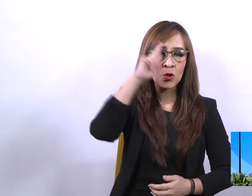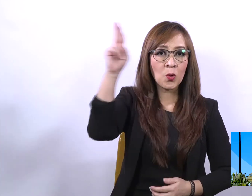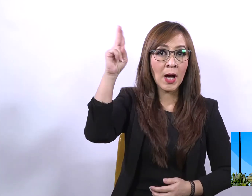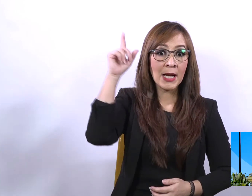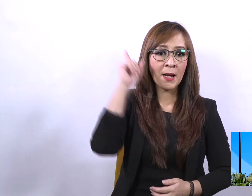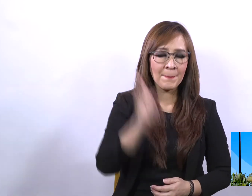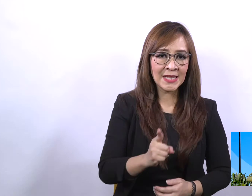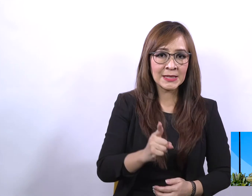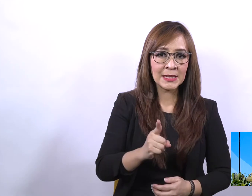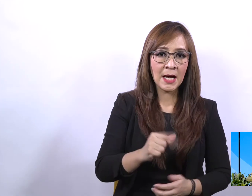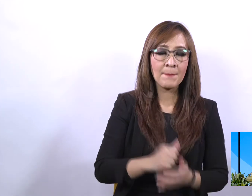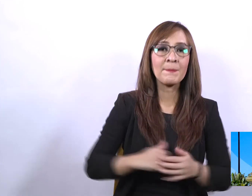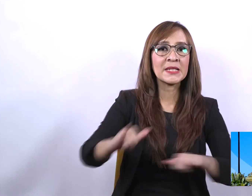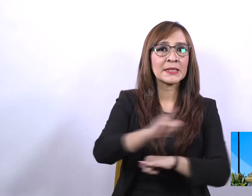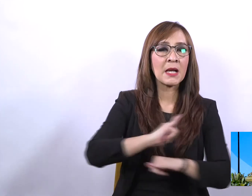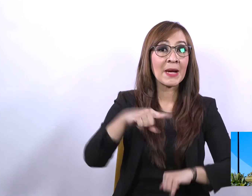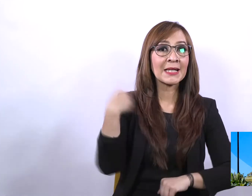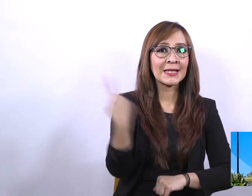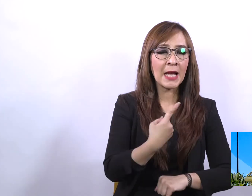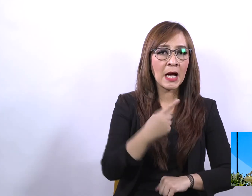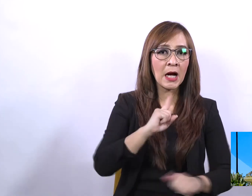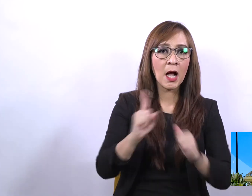not out the